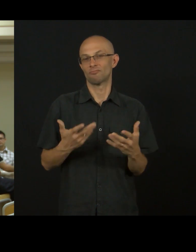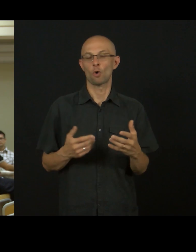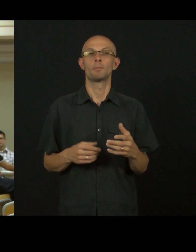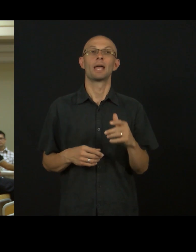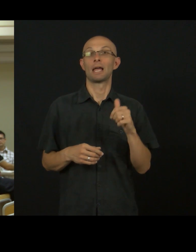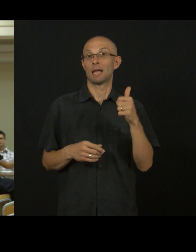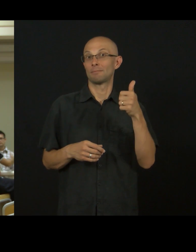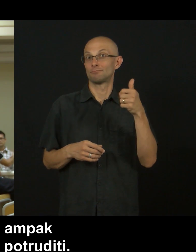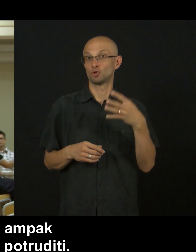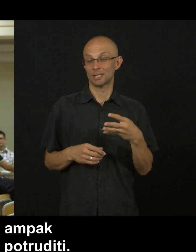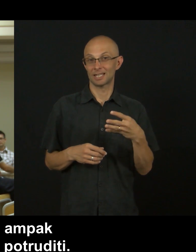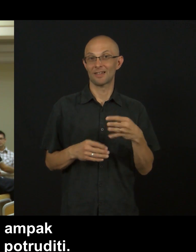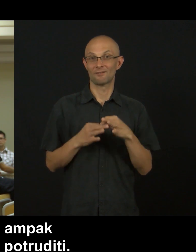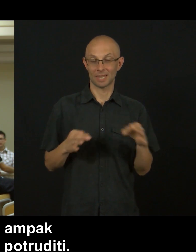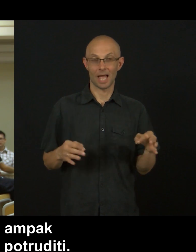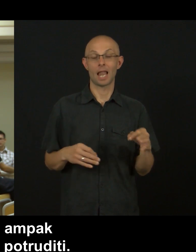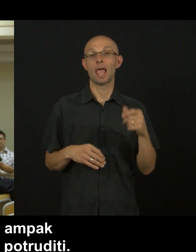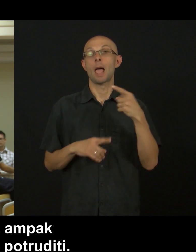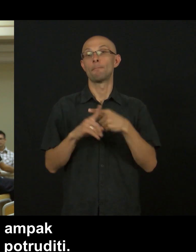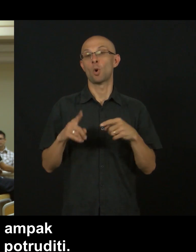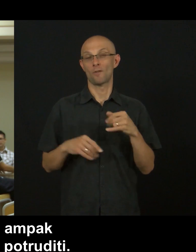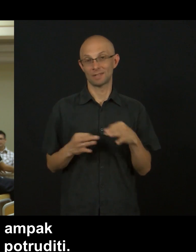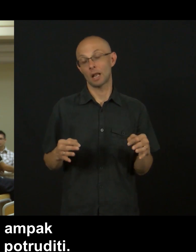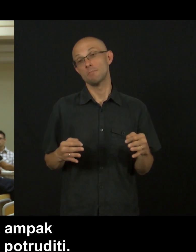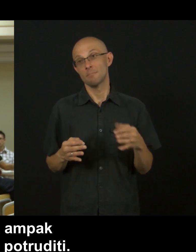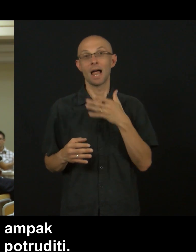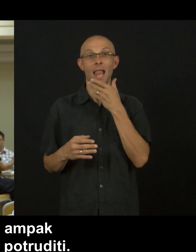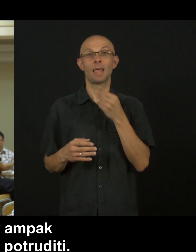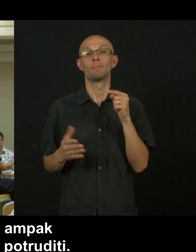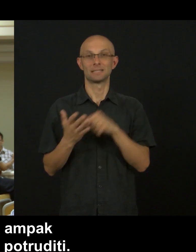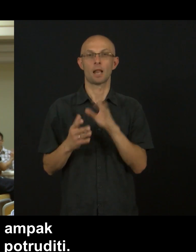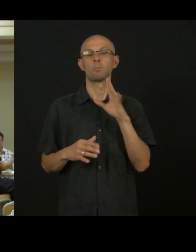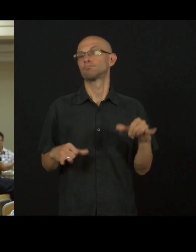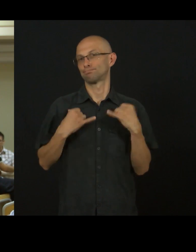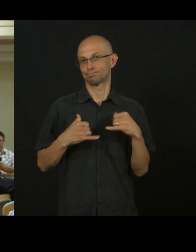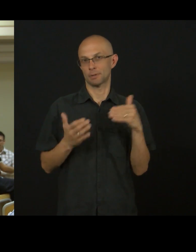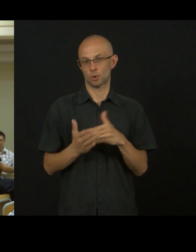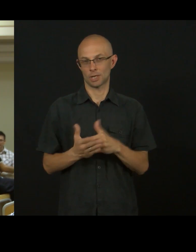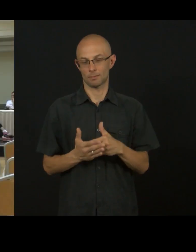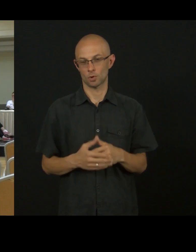polfinale. Je kar lep domet, ampak se bo treba kar zelo veliko potruditi.